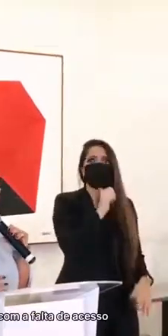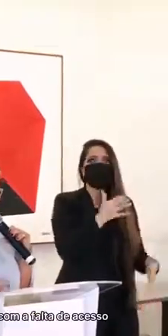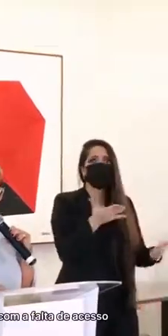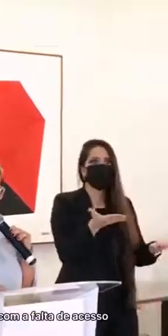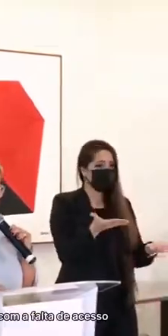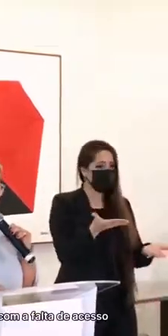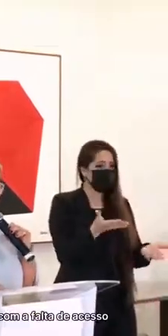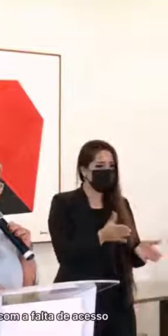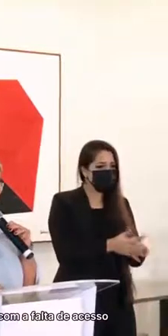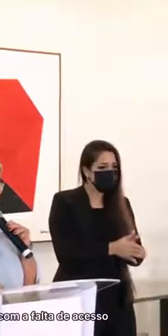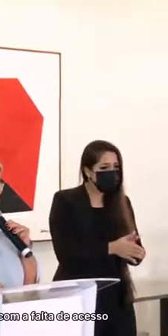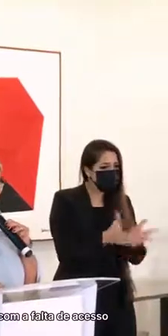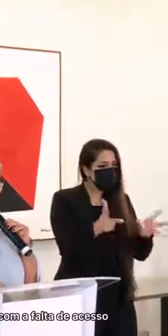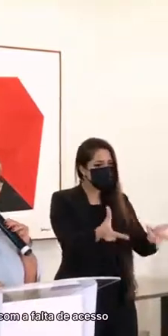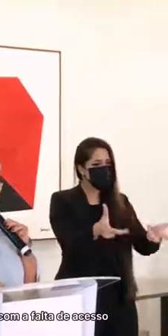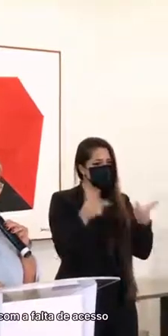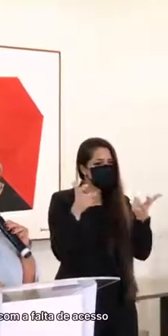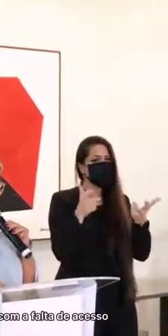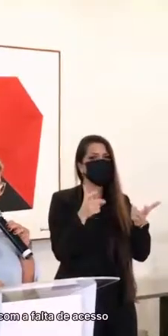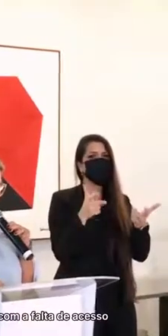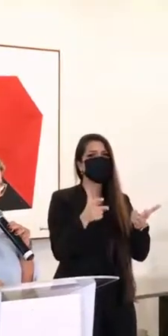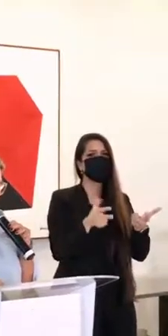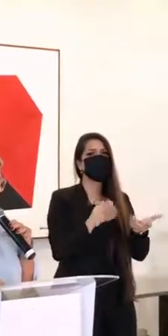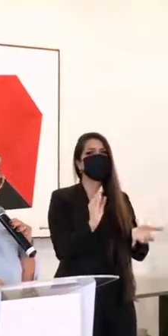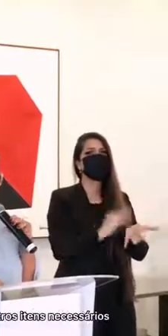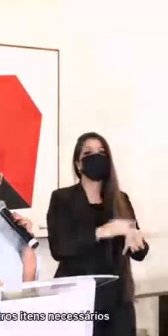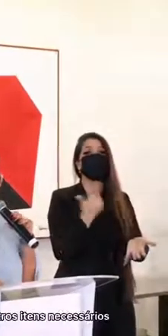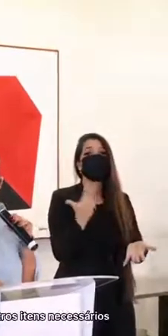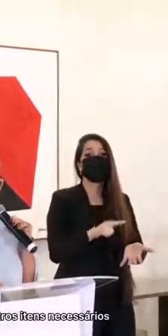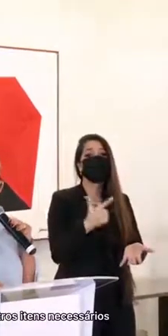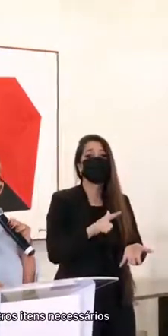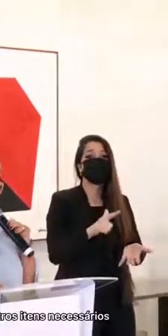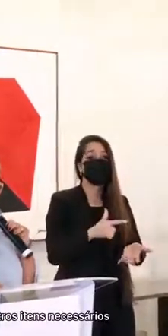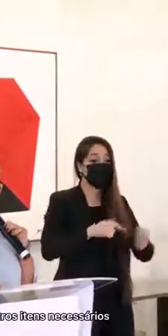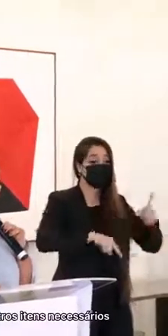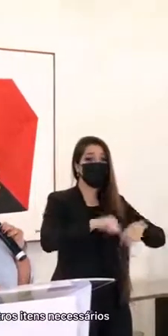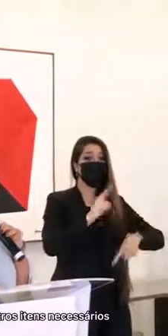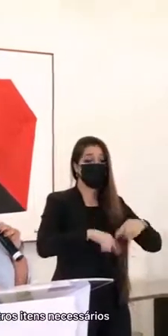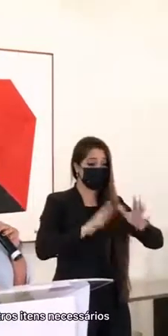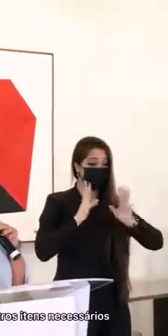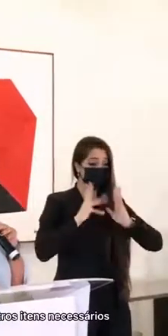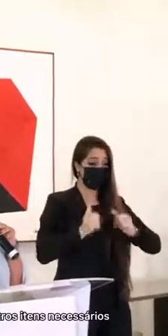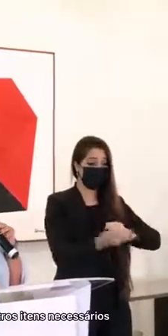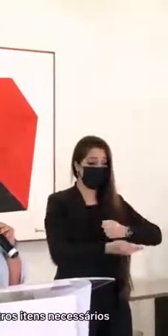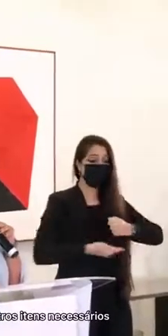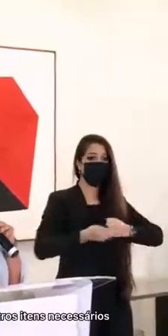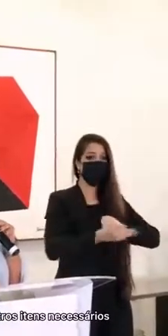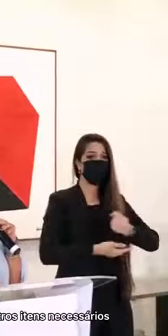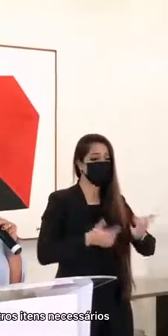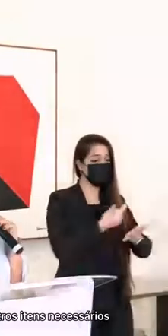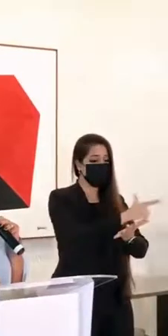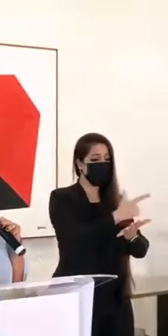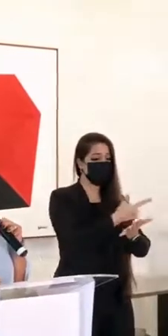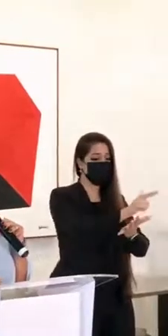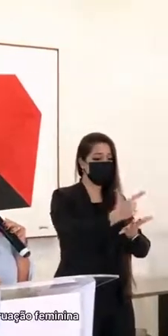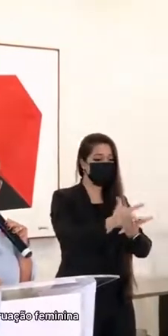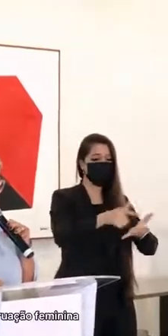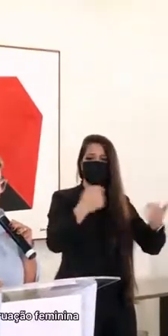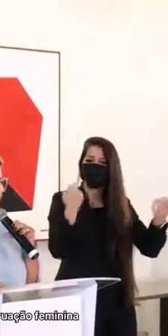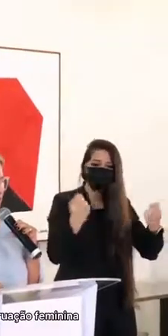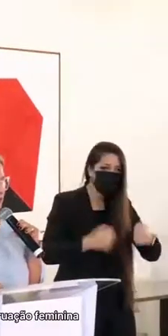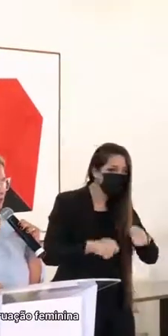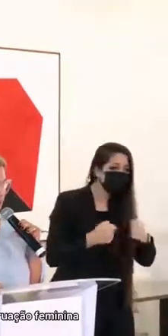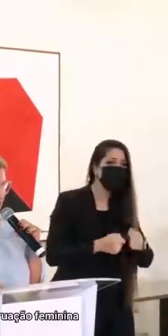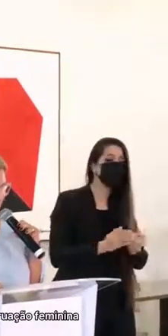e mulheres, é identificada com a falta de acesso a produtos de higiene e outros itens necessários